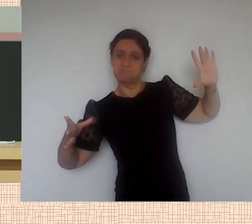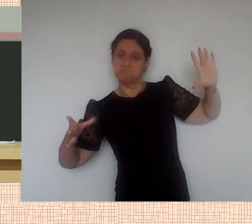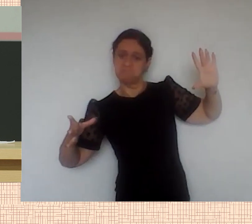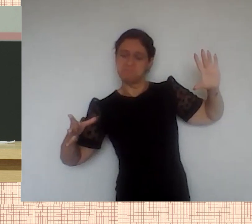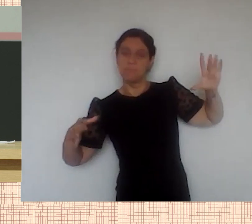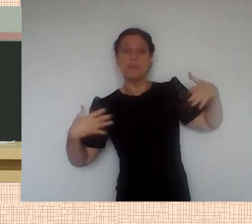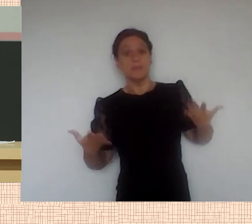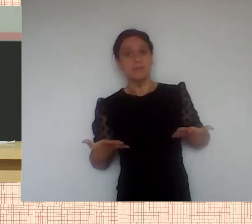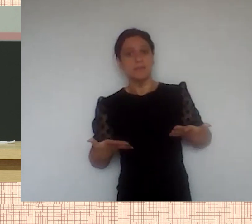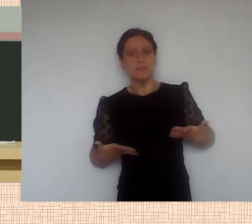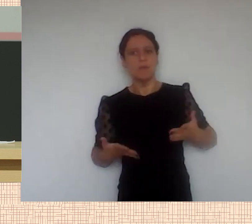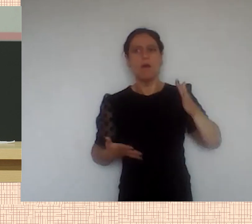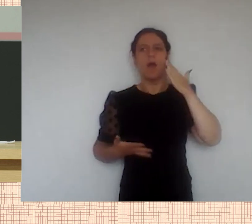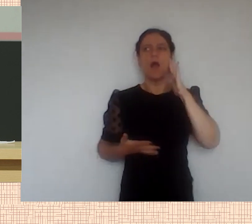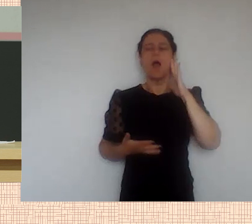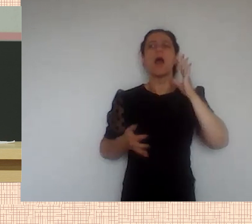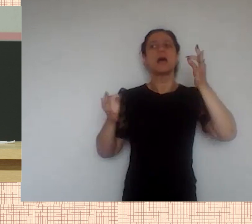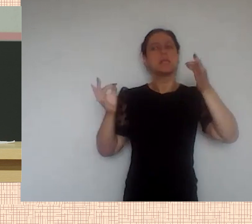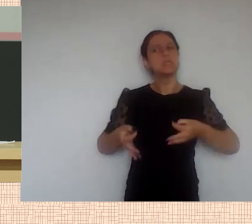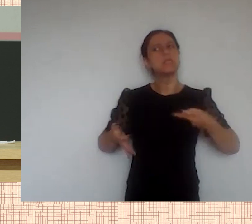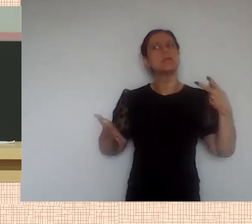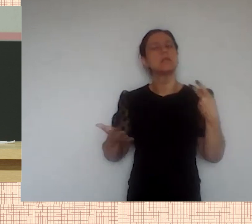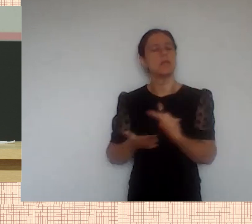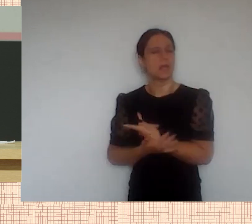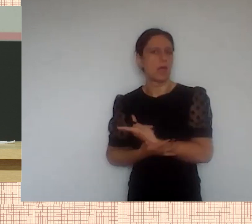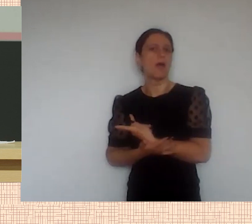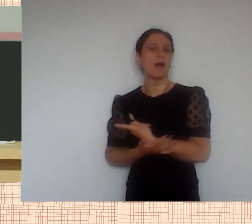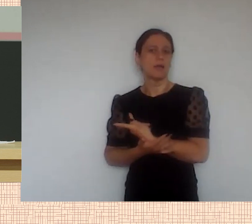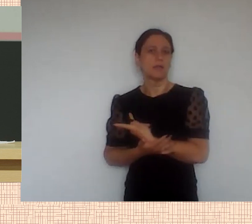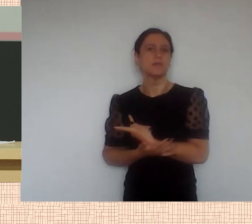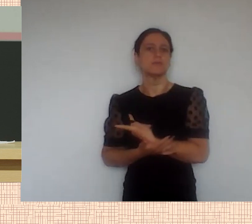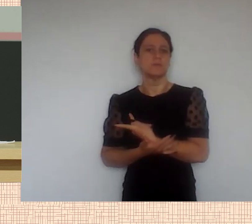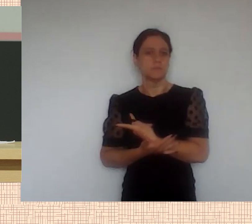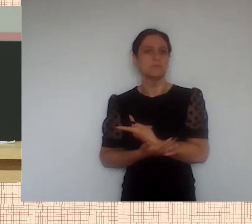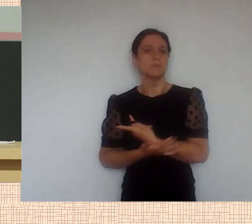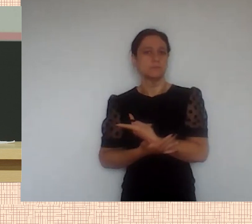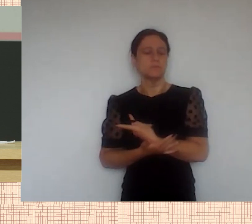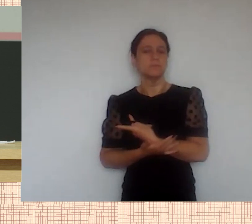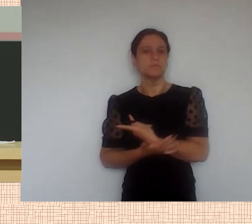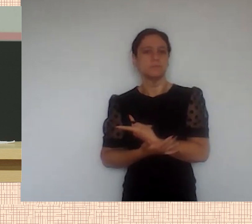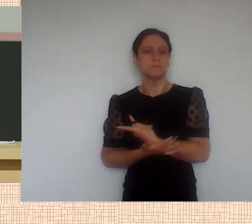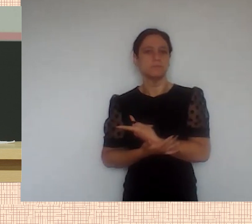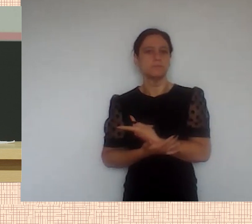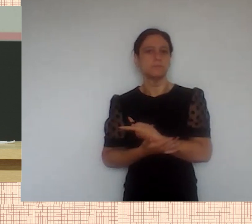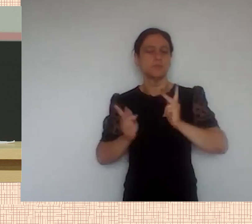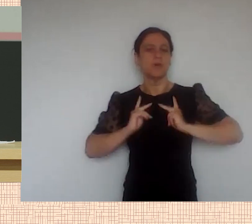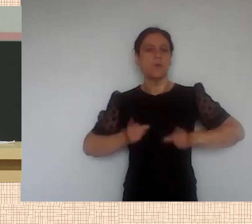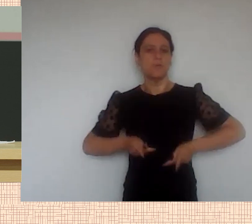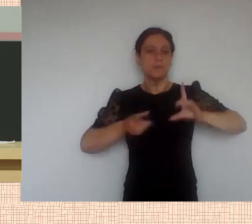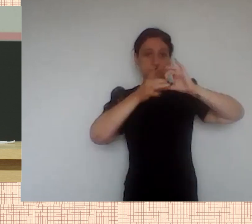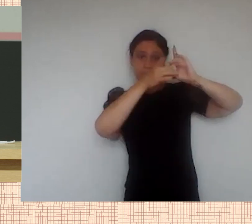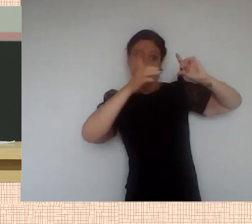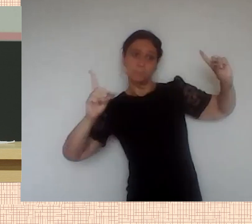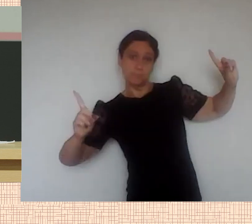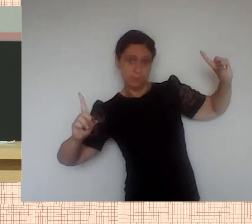passaria a estar desconectado de Deus. É isso o que o diabo queria. E o homem aceitou essa oferta, comeu do fruto